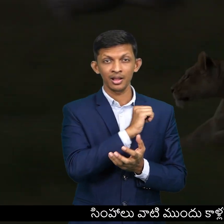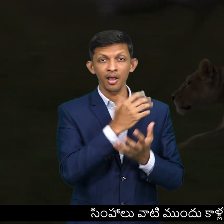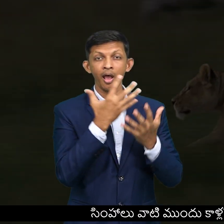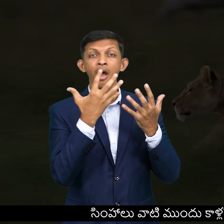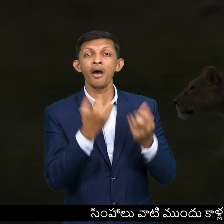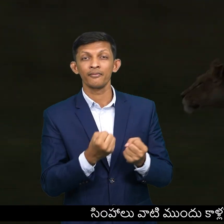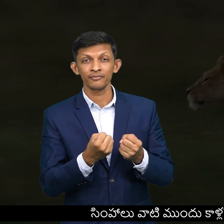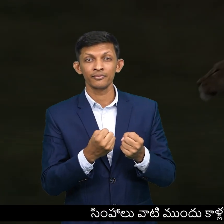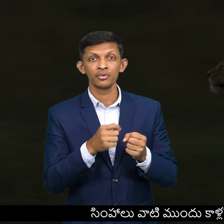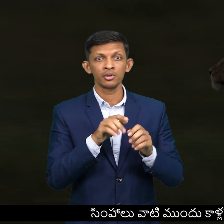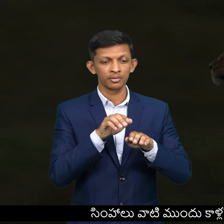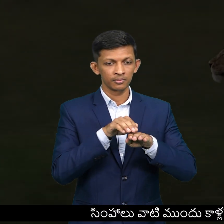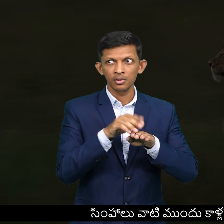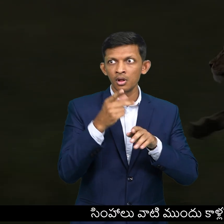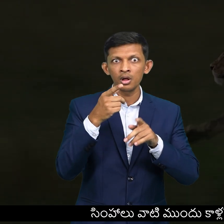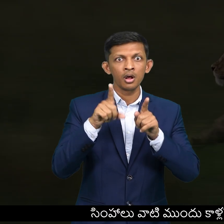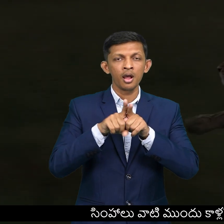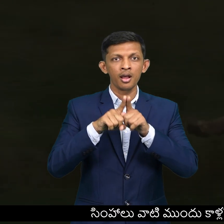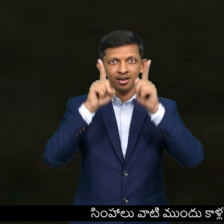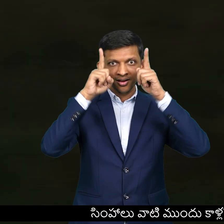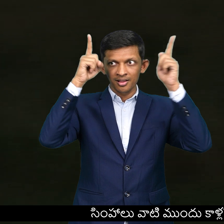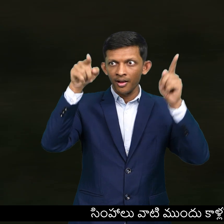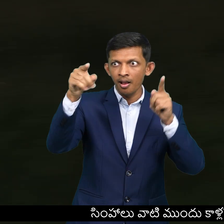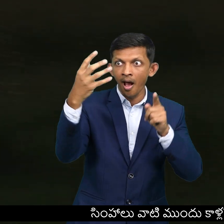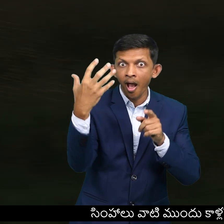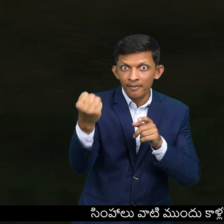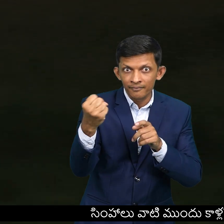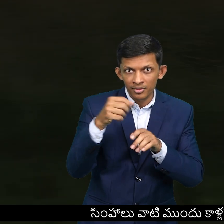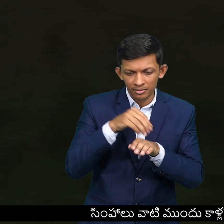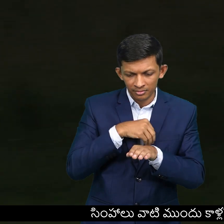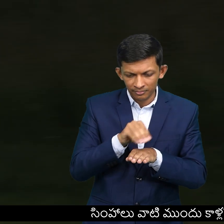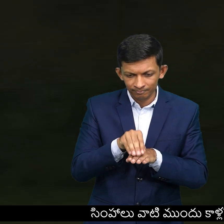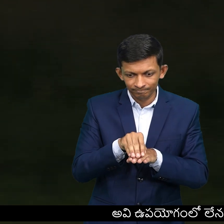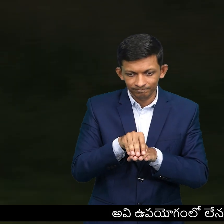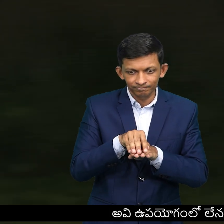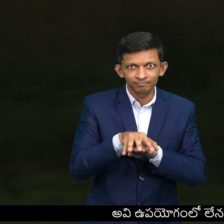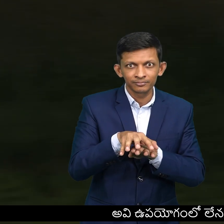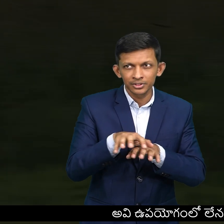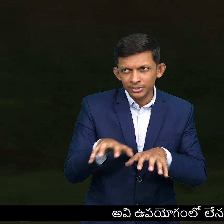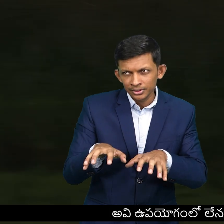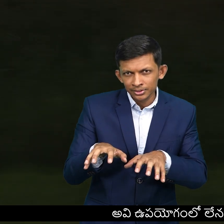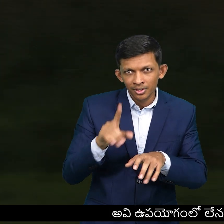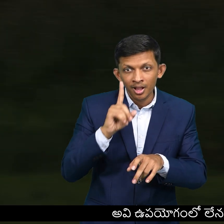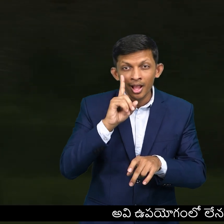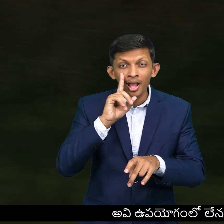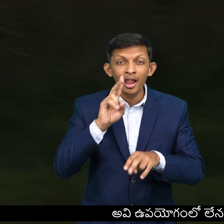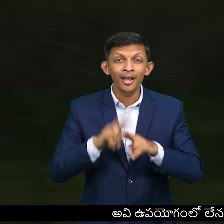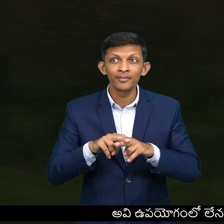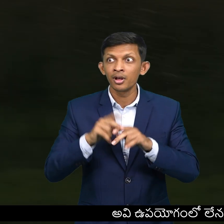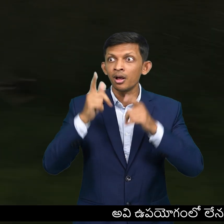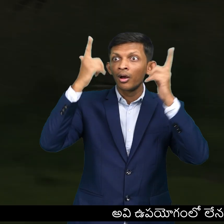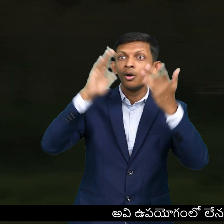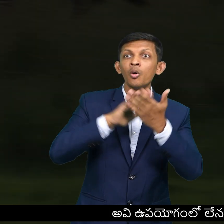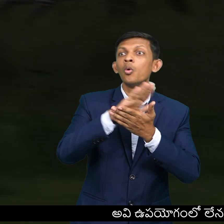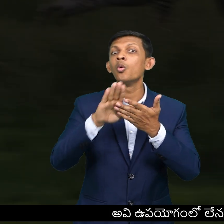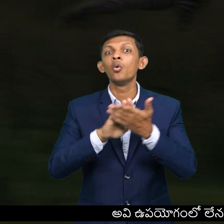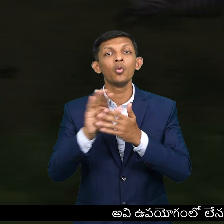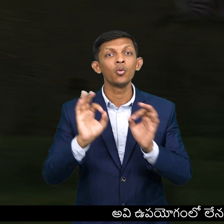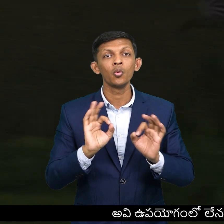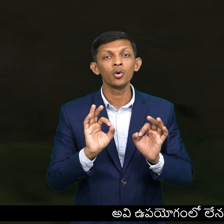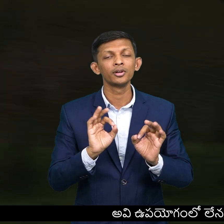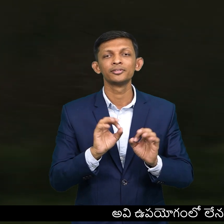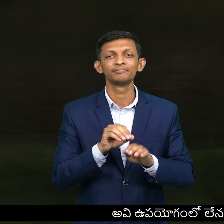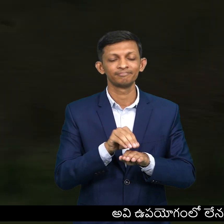సింహాలు వాటి ముందు కాళ్లపై పొడవాటి గోళ్లను కలిగి ఉంటాయి. అవి ఉపయోగంలో లేనప్పుడు